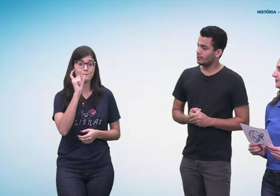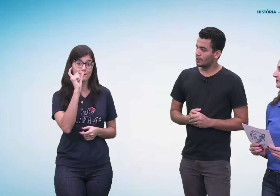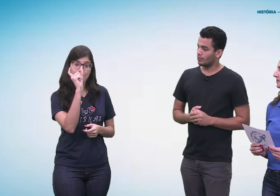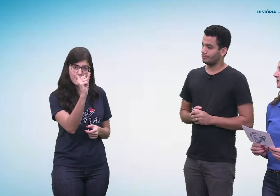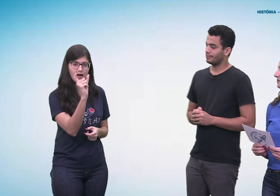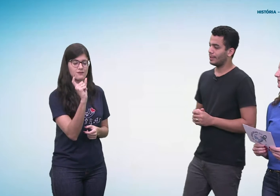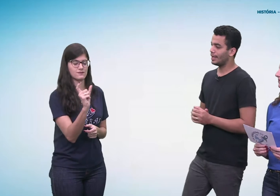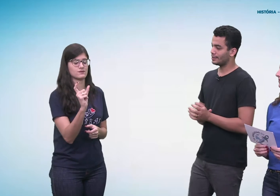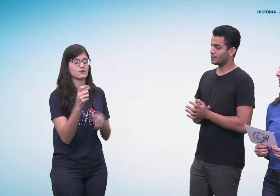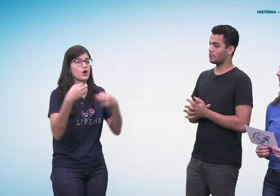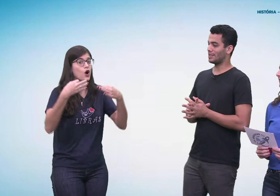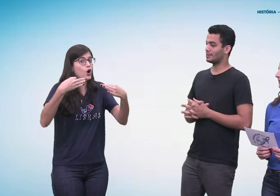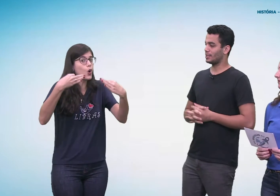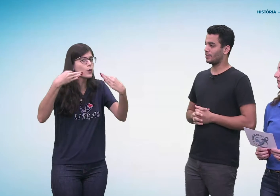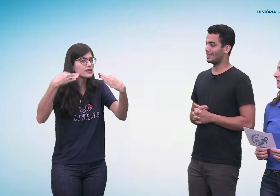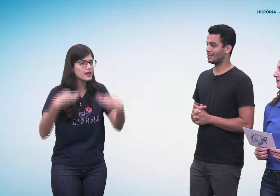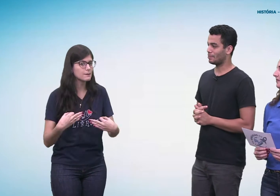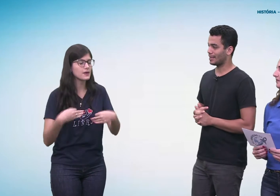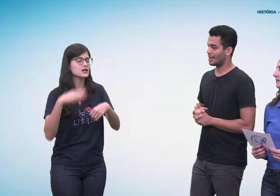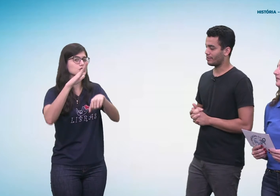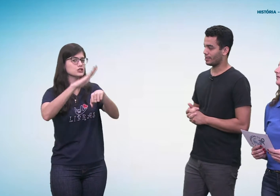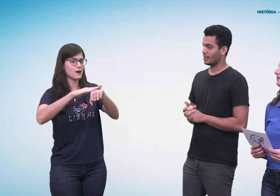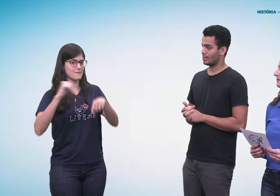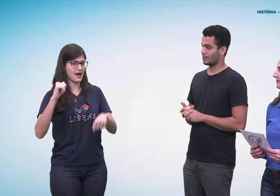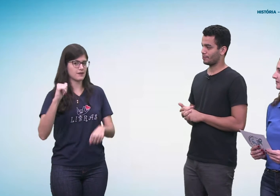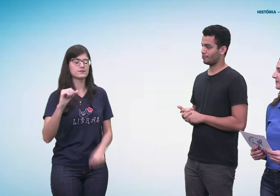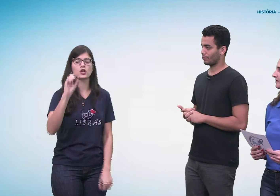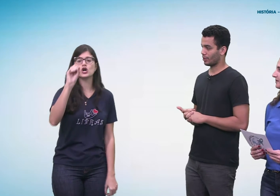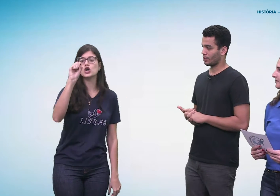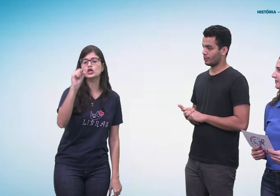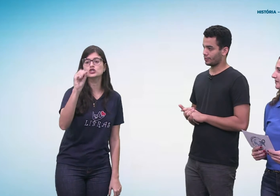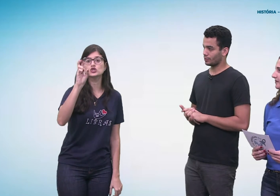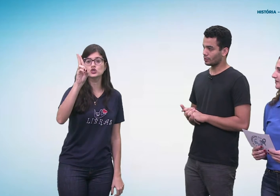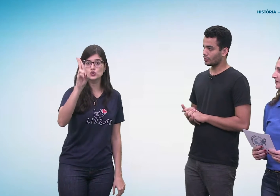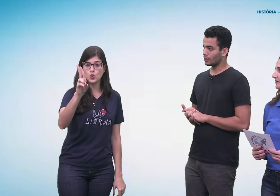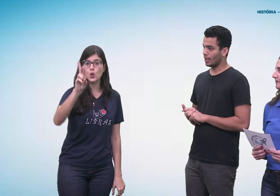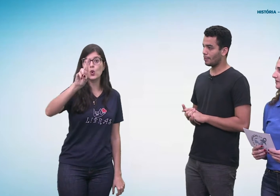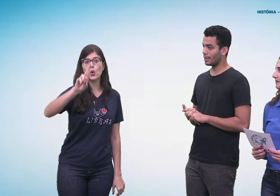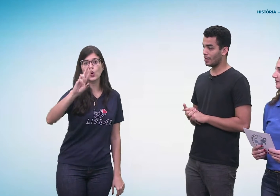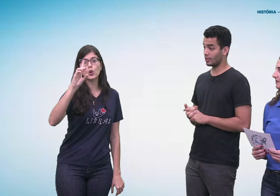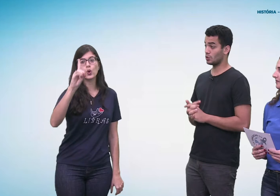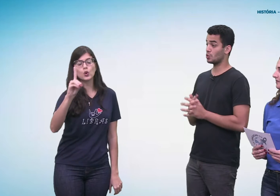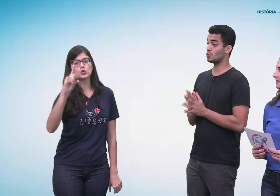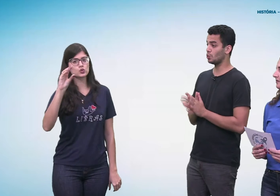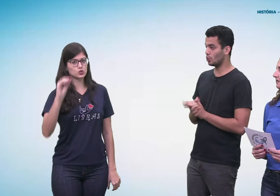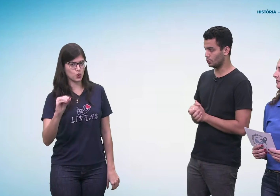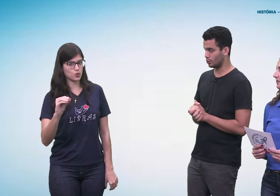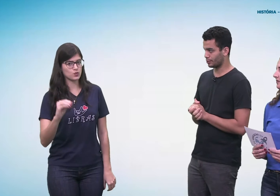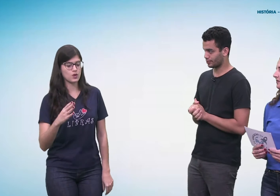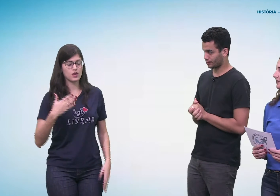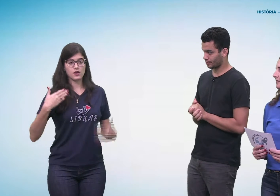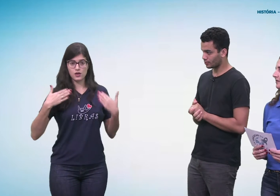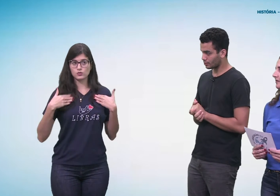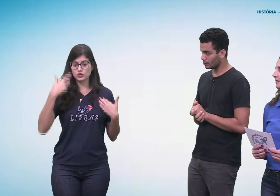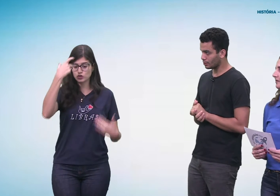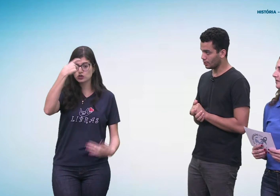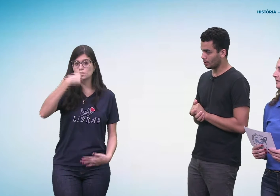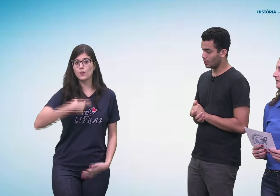Então, essa expressão, essa palavra, a palavra surdo,